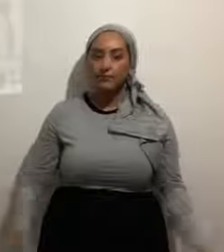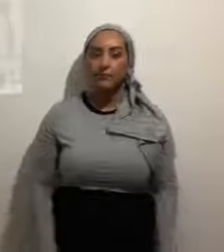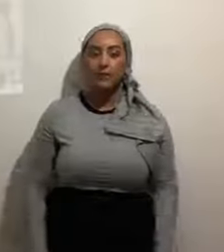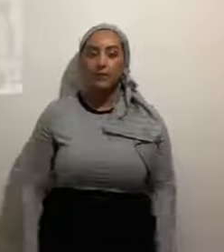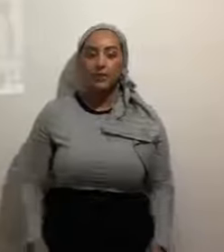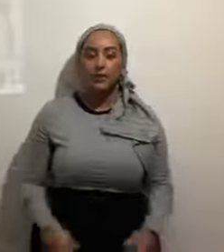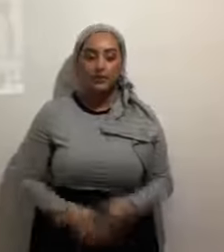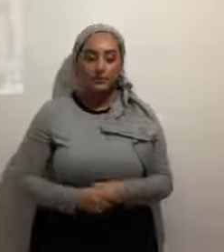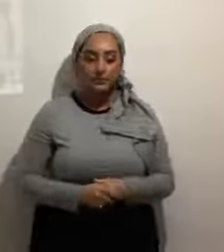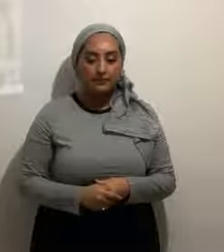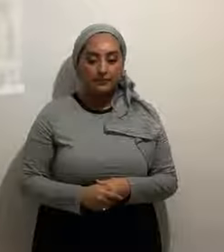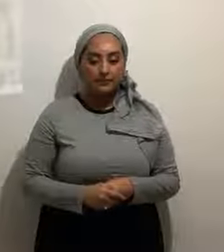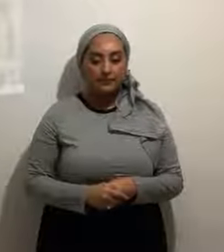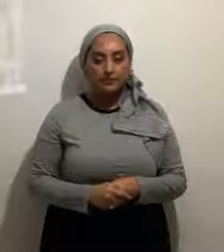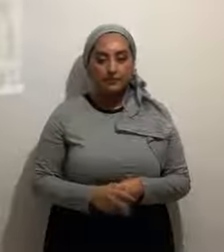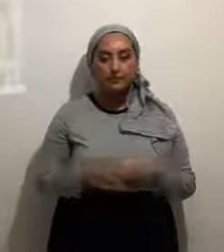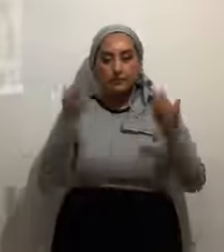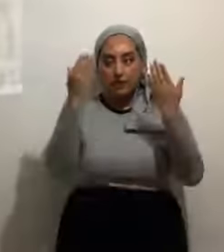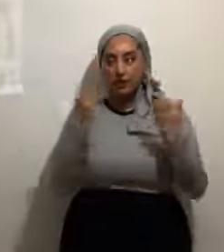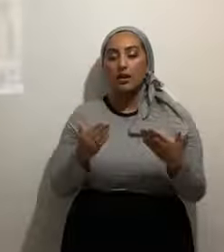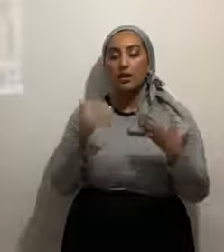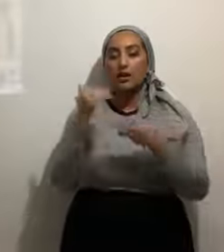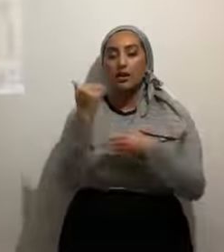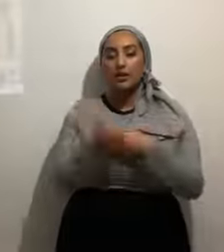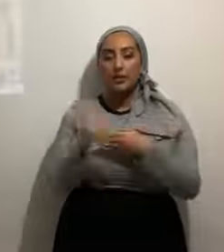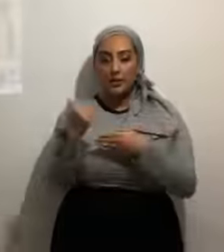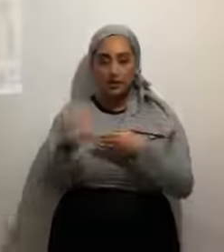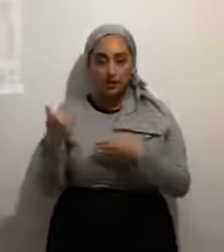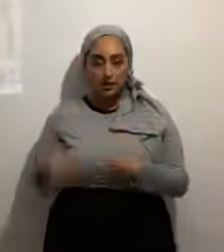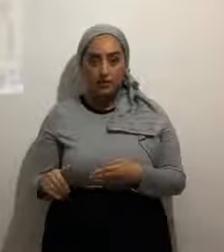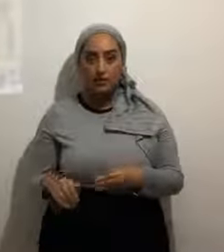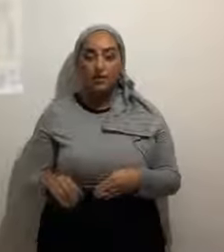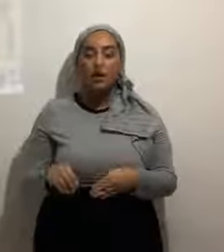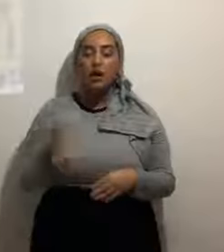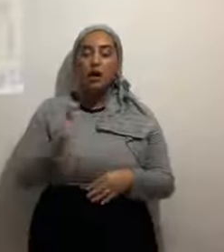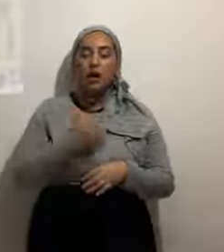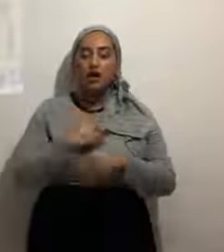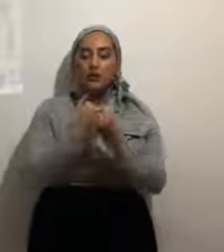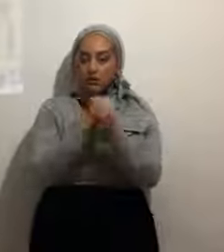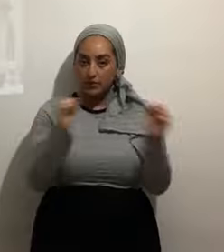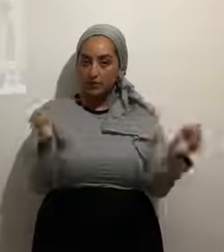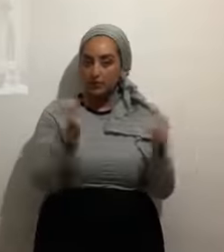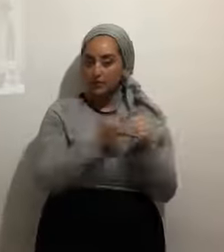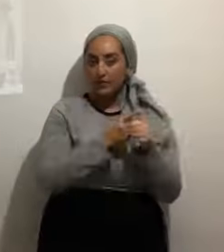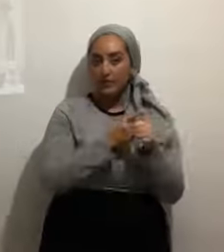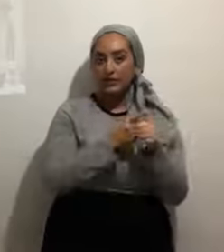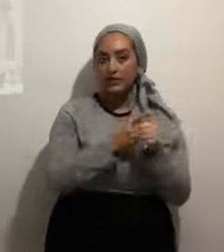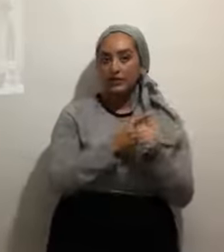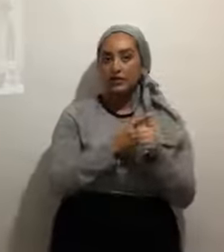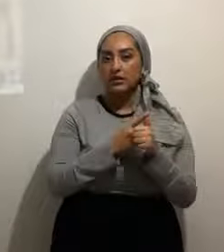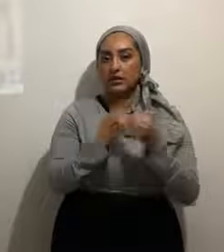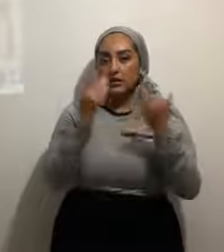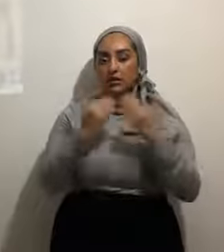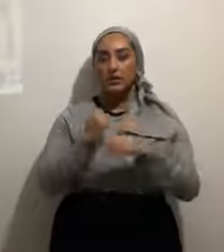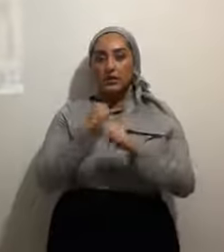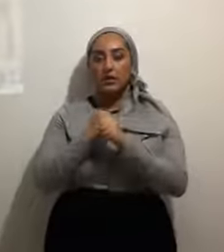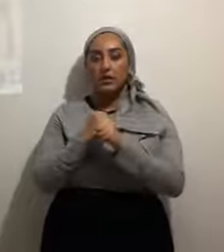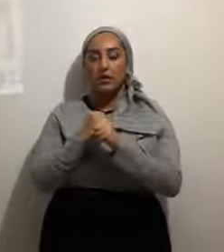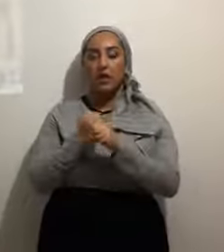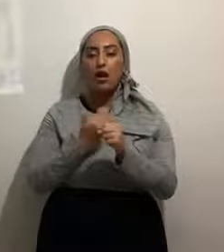Entonces es el proveedor de pan, es nuestro salvador en primer lugar, él nos protege y él protege a los suyos.